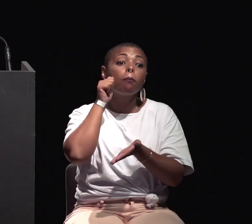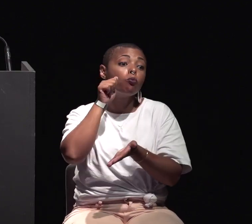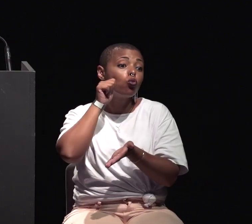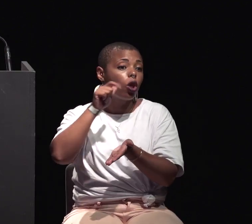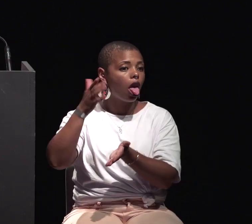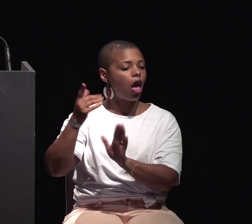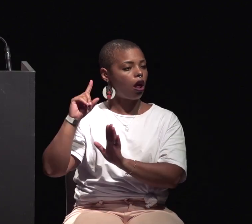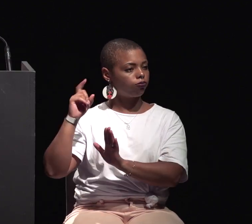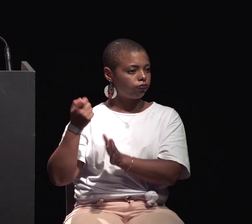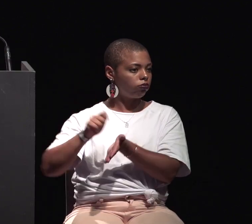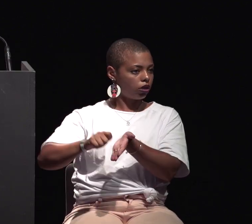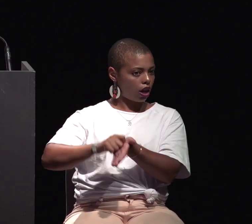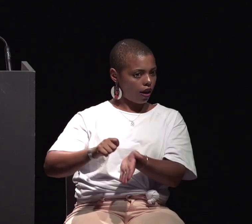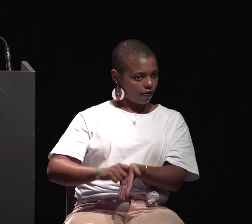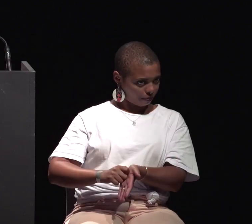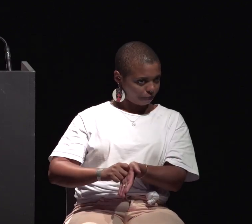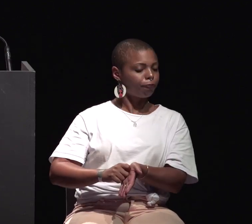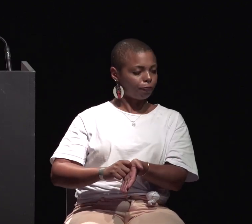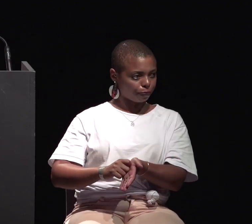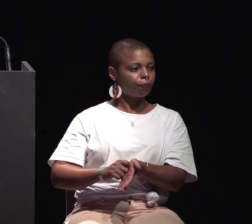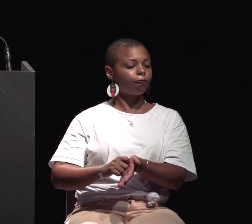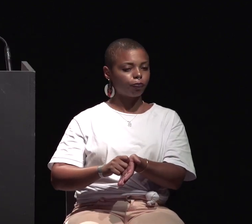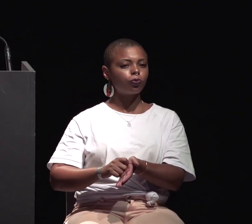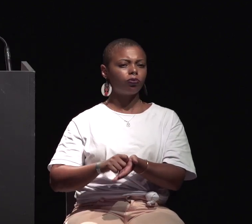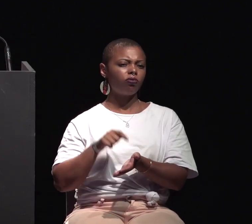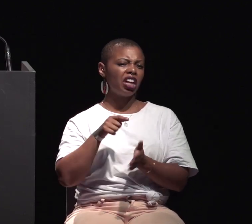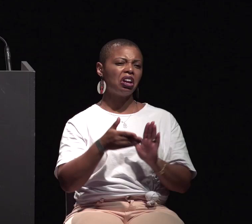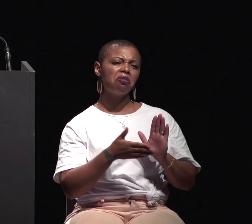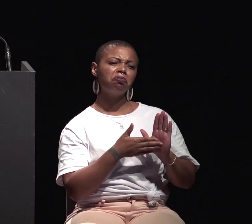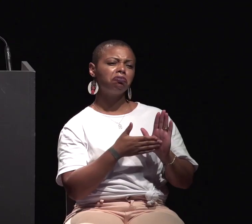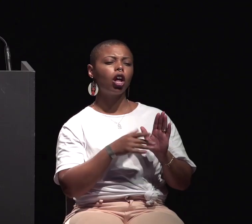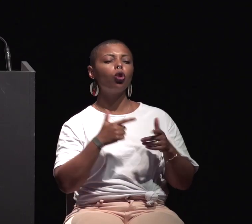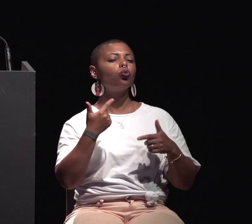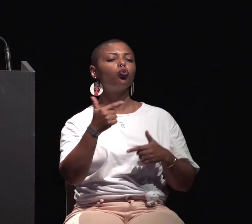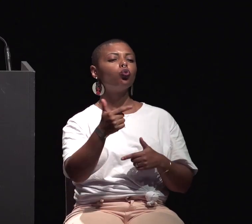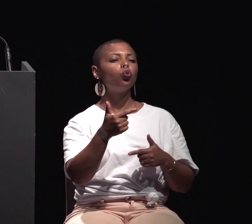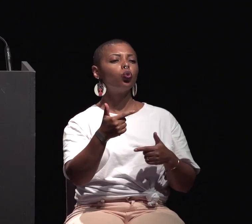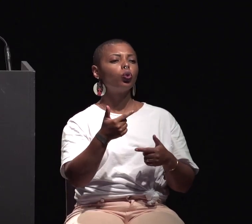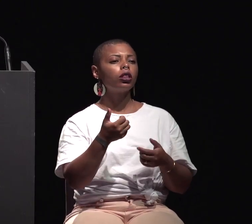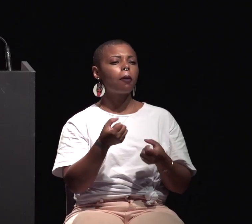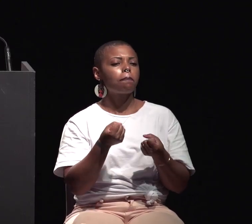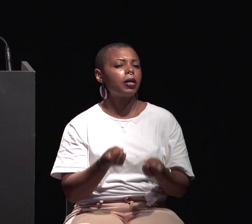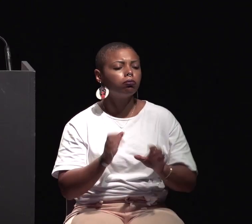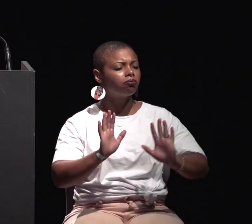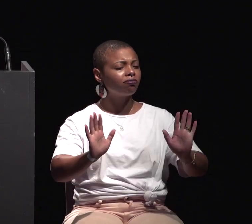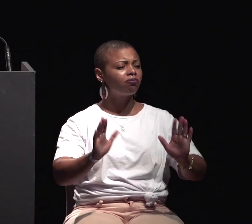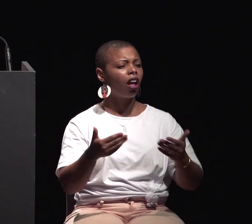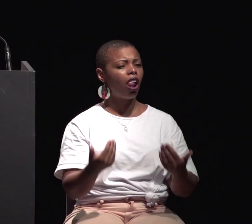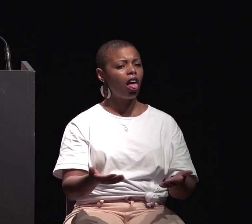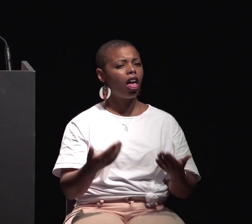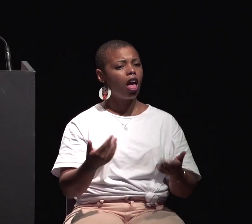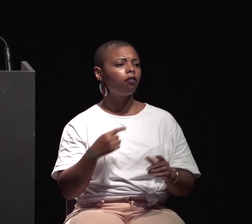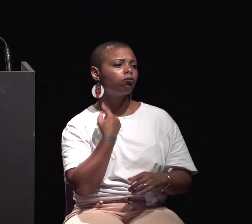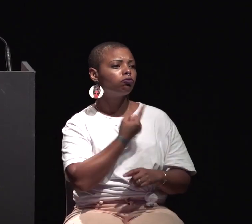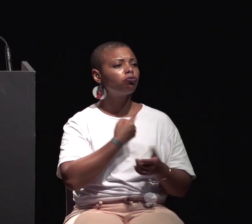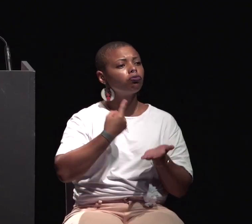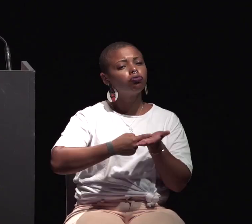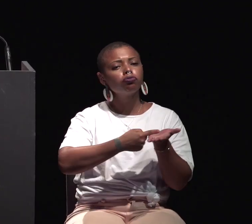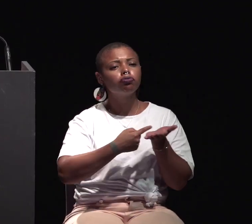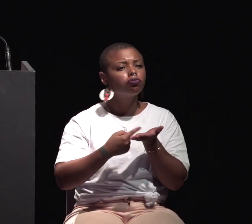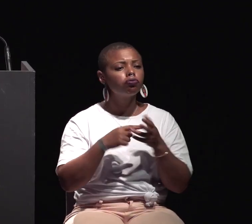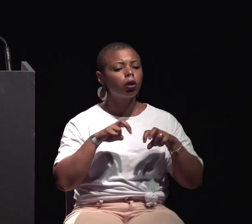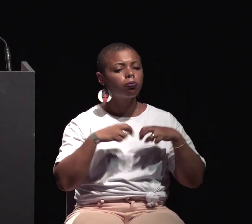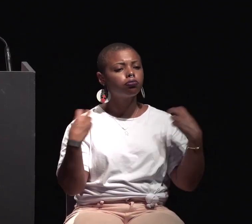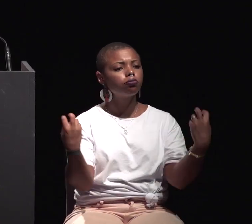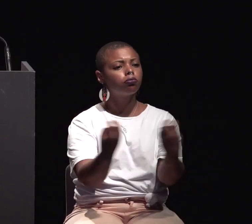caso. Era uma proposta bem descompromissada, encontros horizontais,